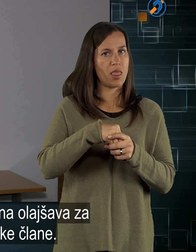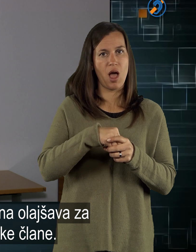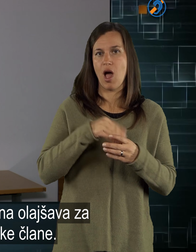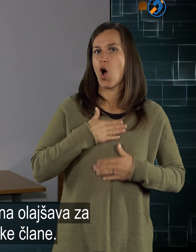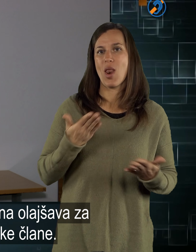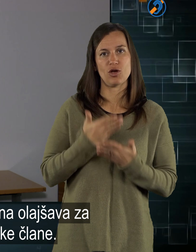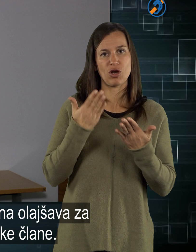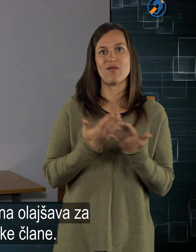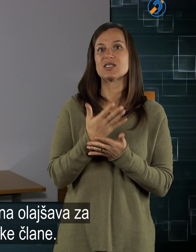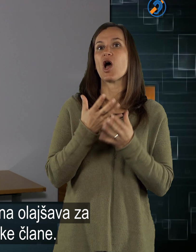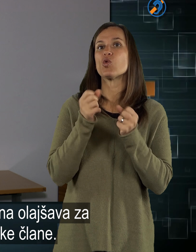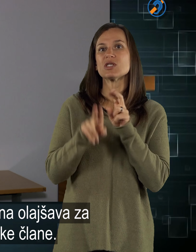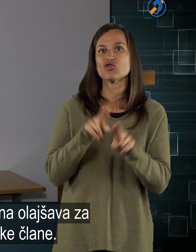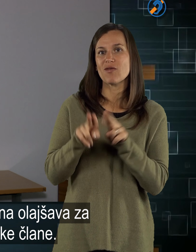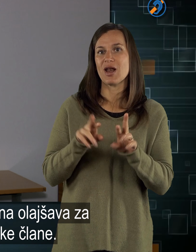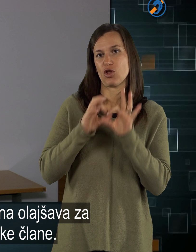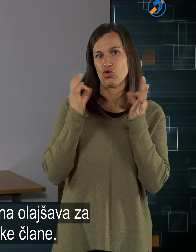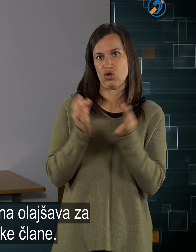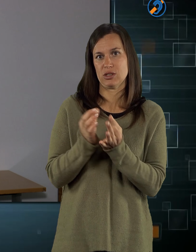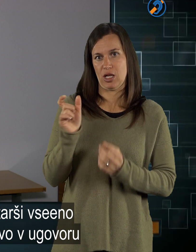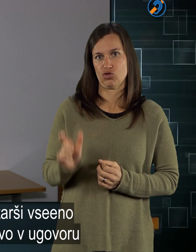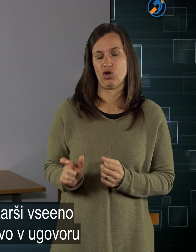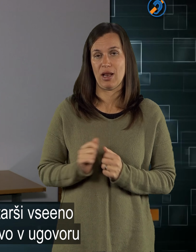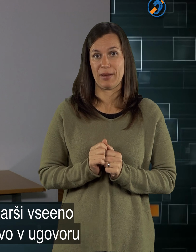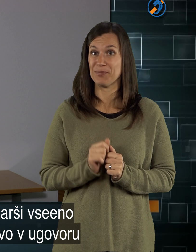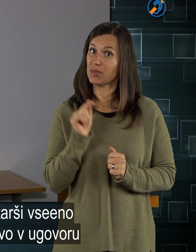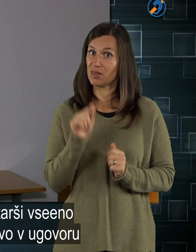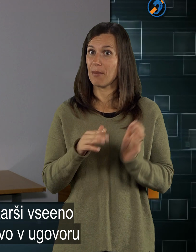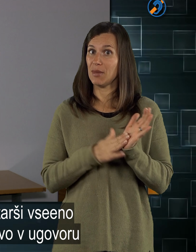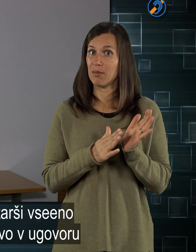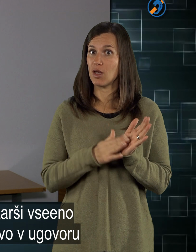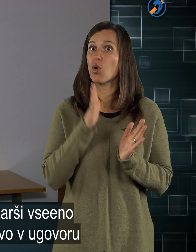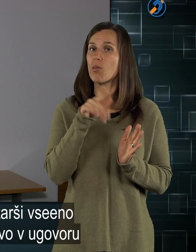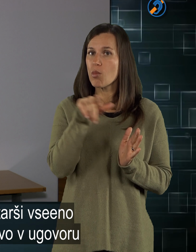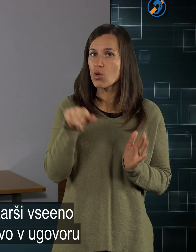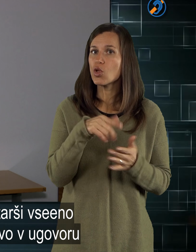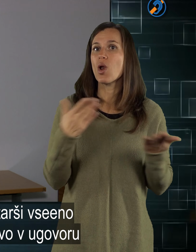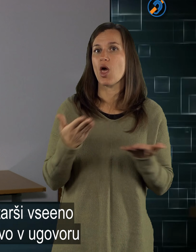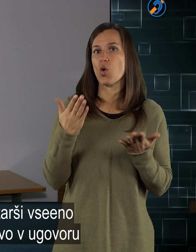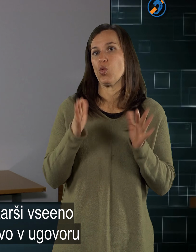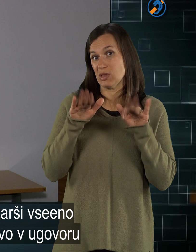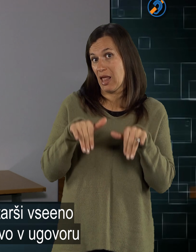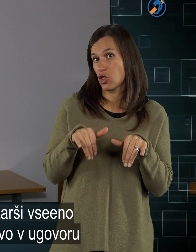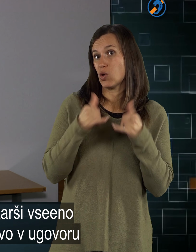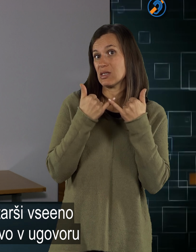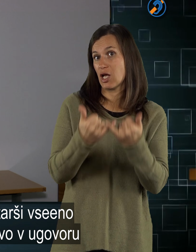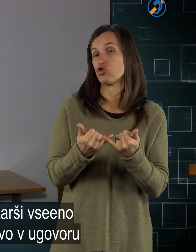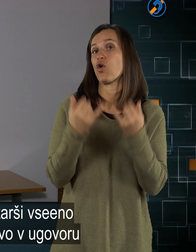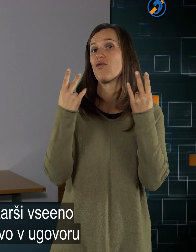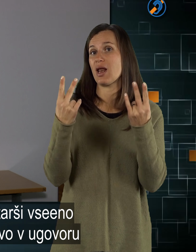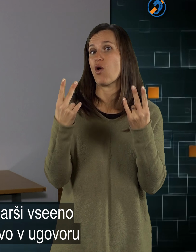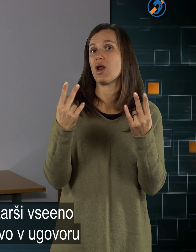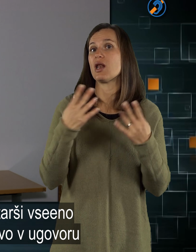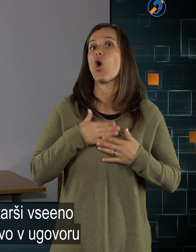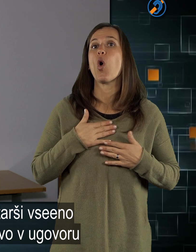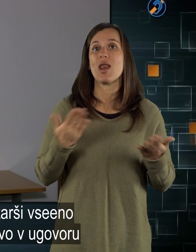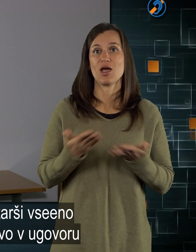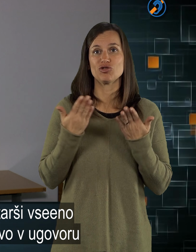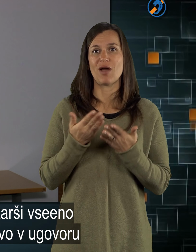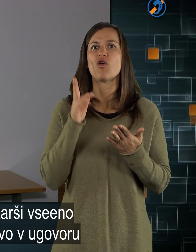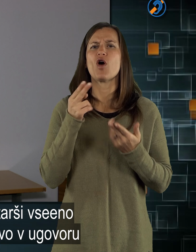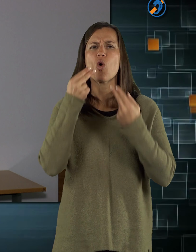olajšava za vzdrževane družinske člane. V tem primeru bodo lahko starši uveljavljali